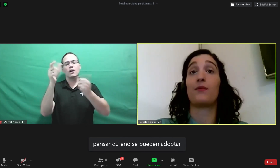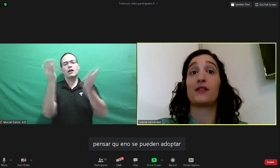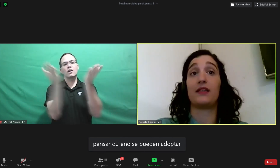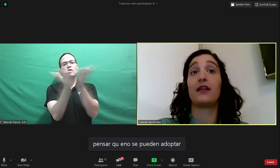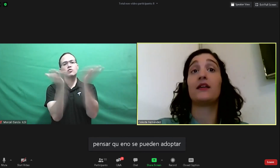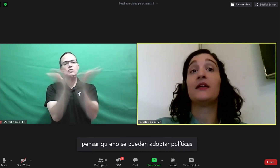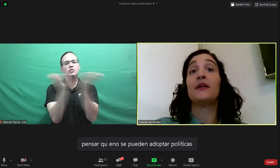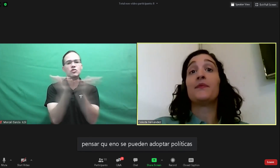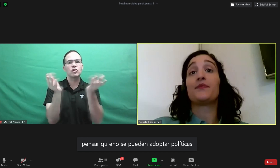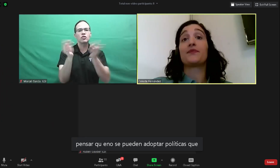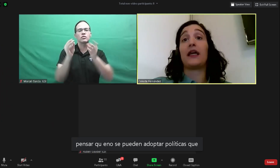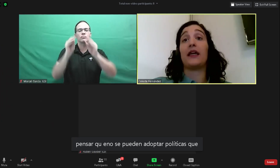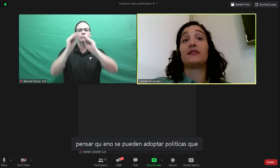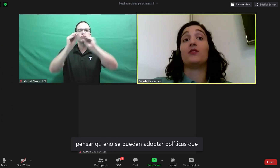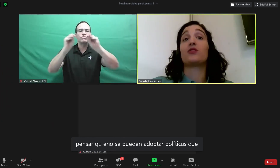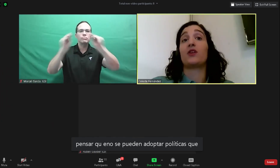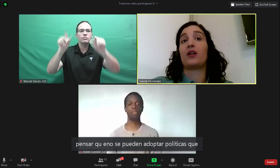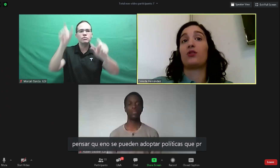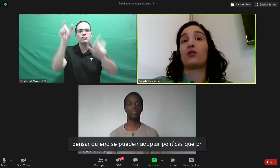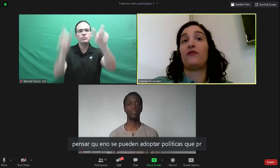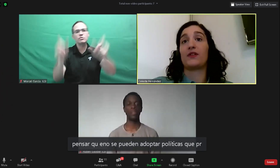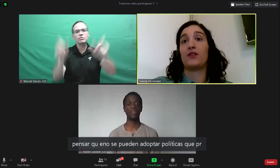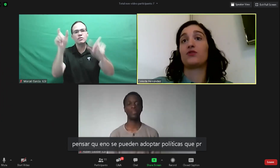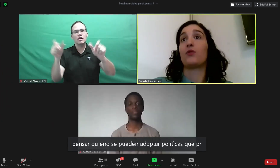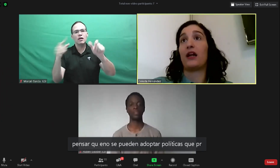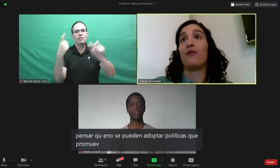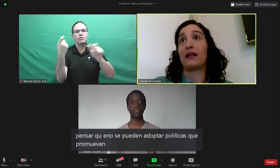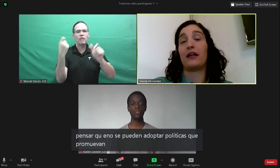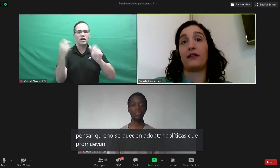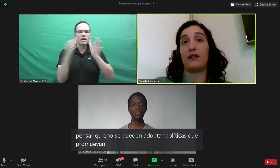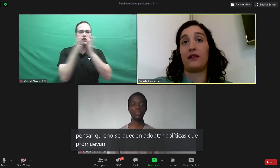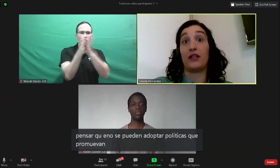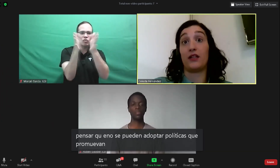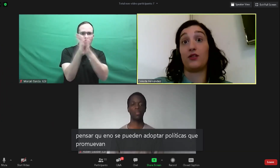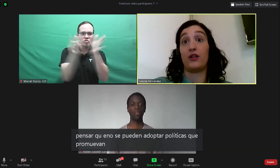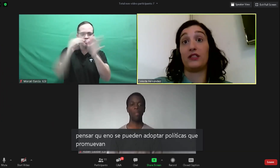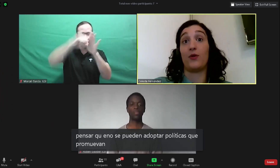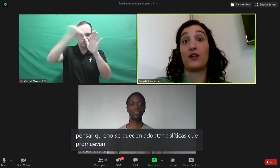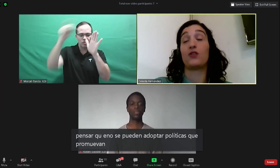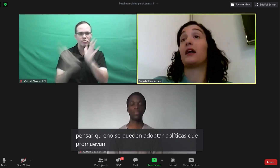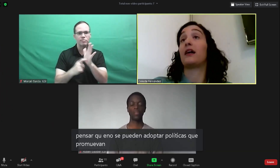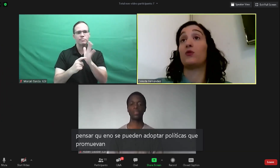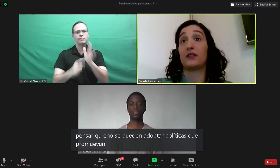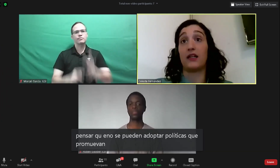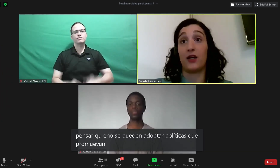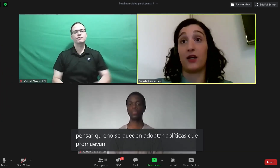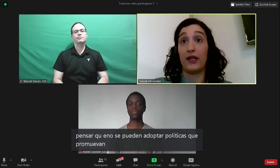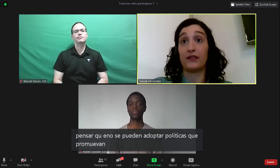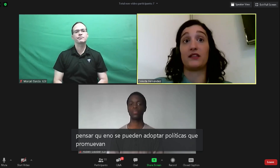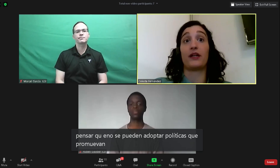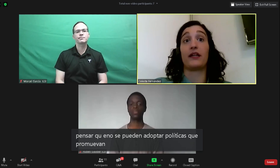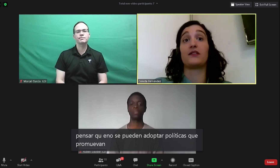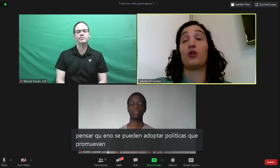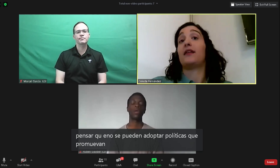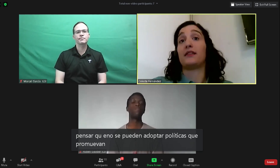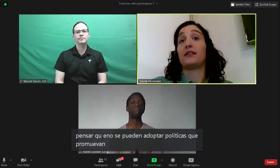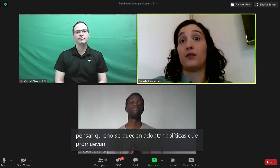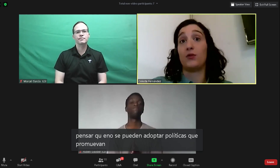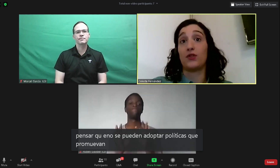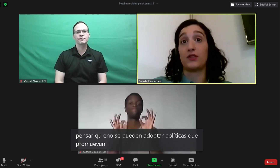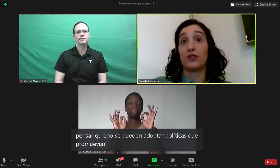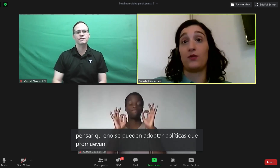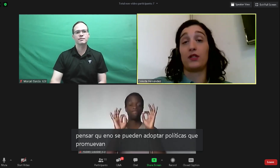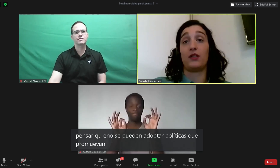con discapacidad si no se cuenta con información sobre las barreras que está enfrentando esta población, las causas a las que obedecen esas barreras y los